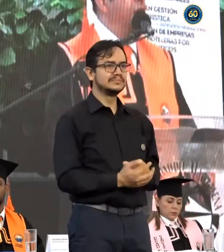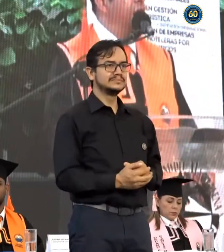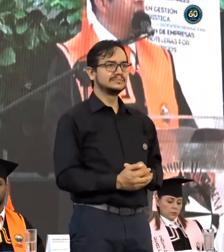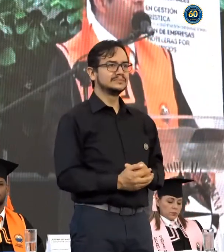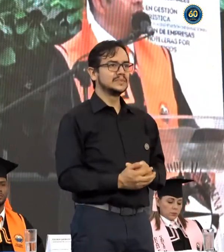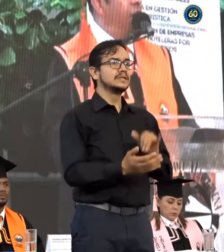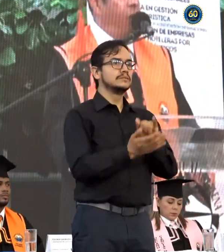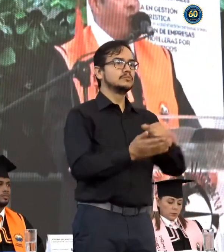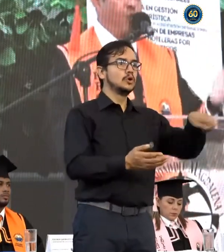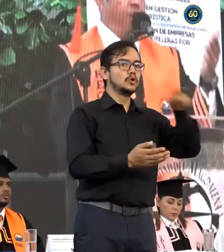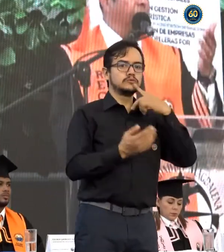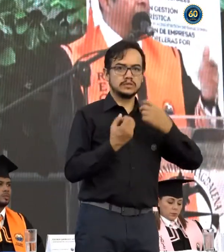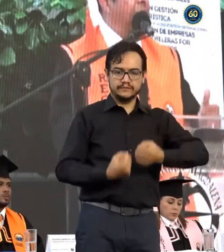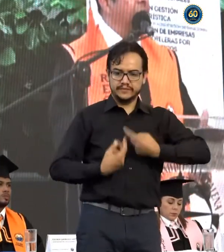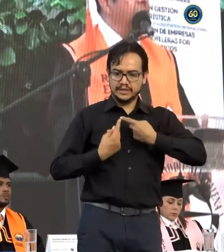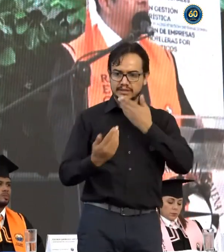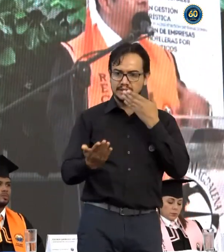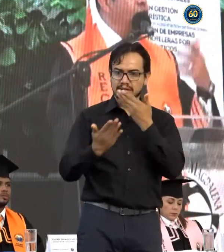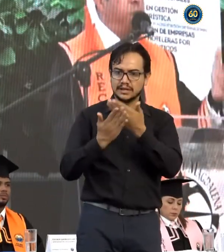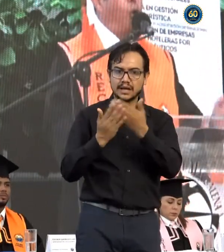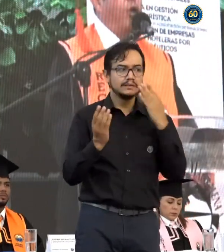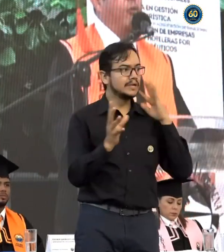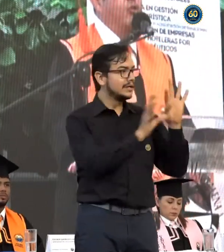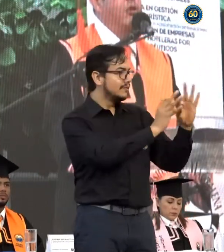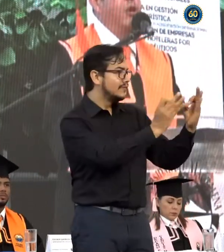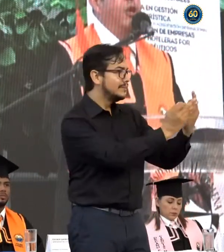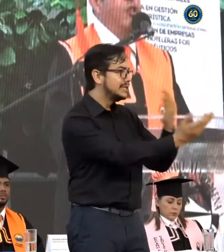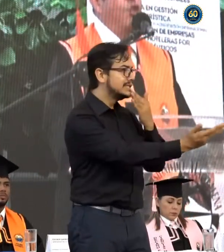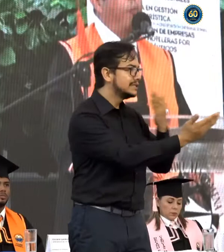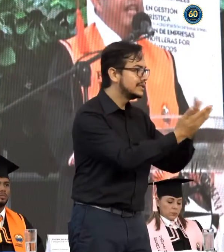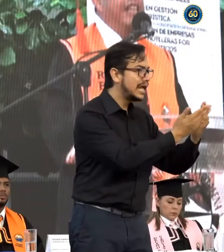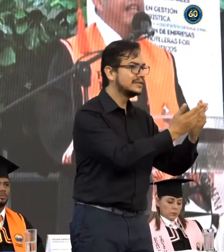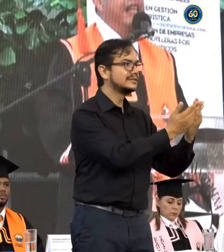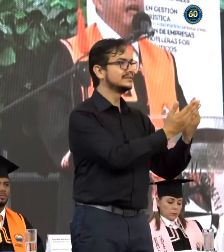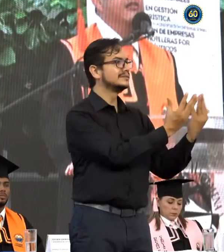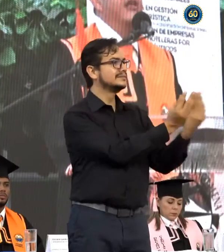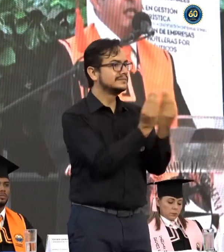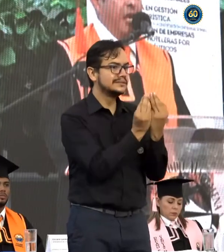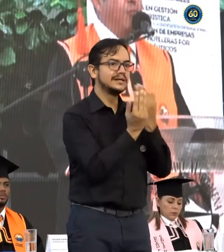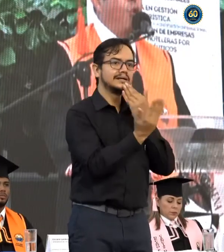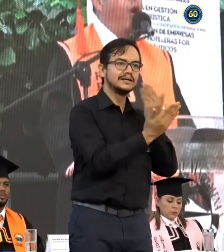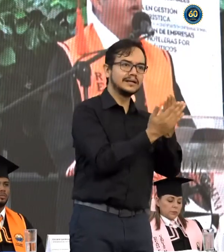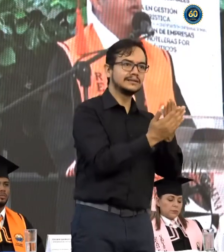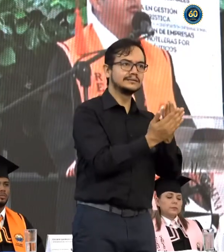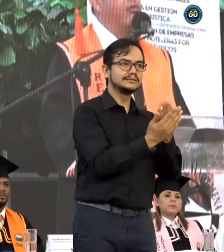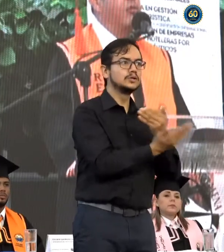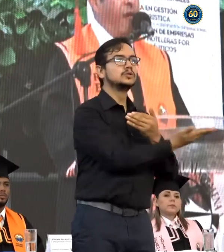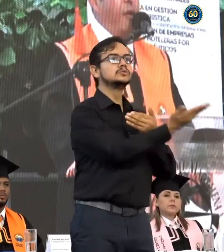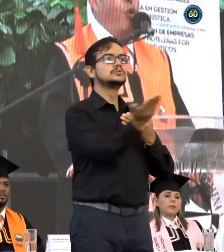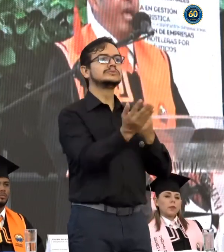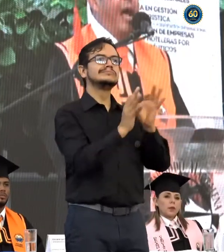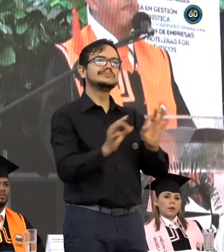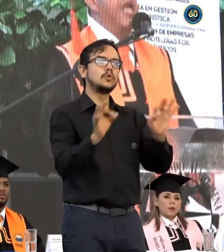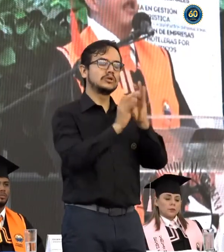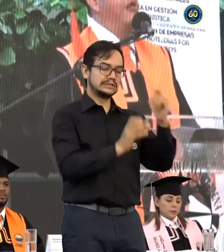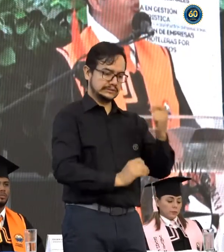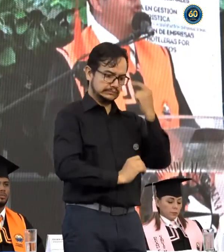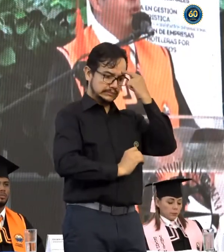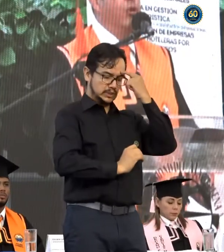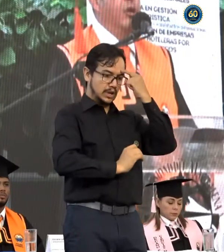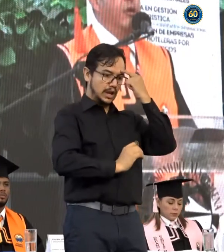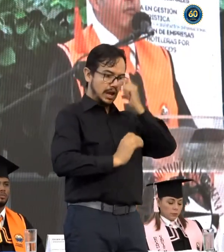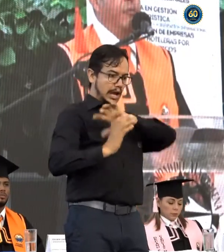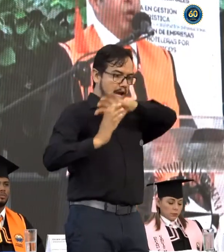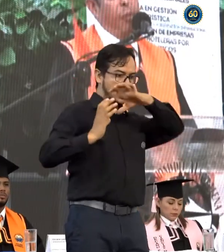con sus familiares con sus prójimos no pretendan y es muy bueno tenemos que cambiar el mundo Pero